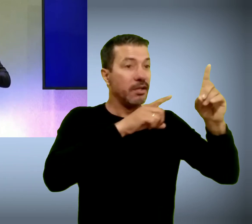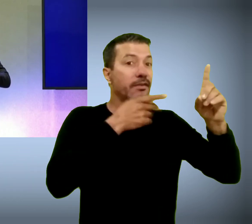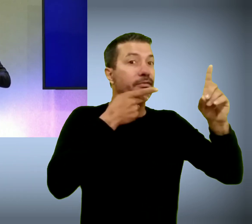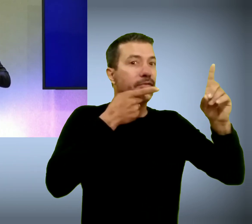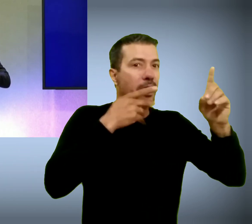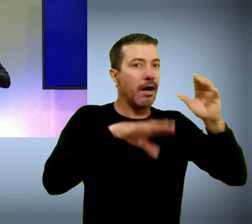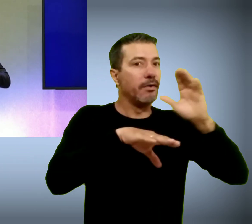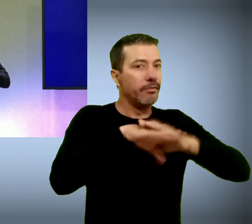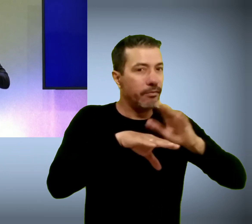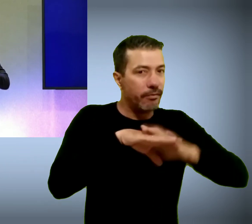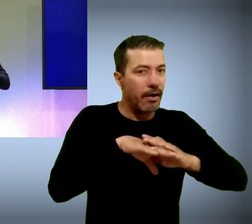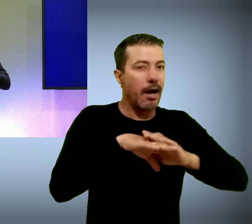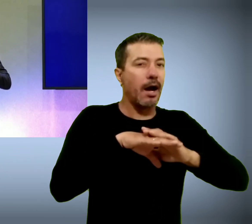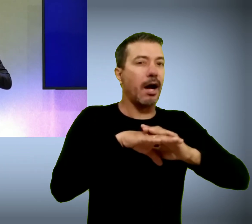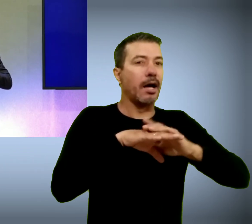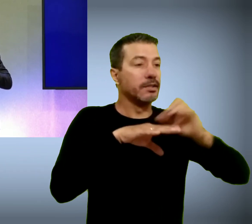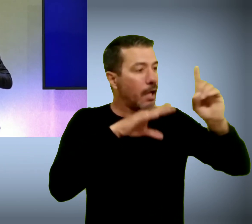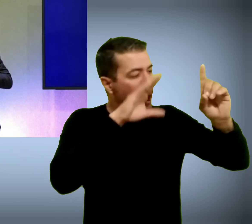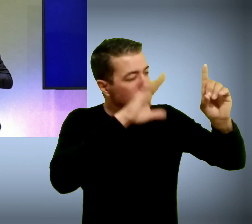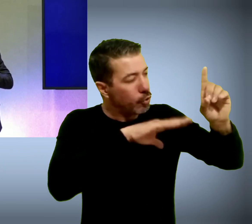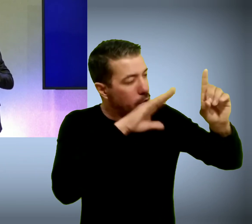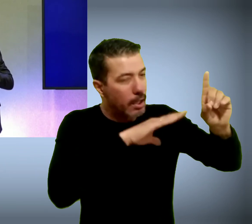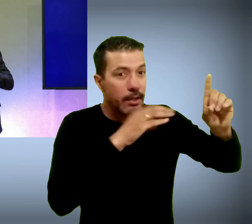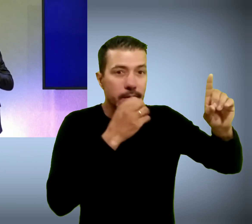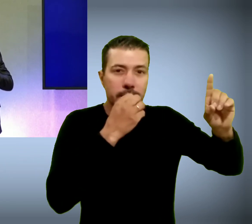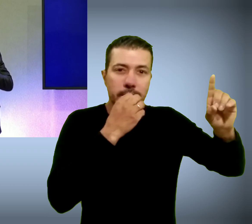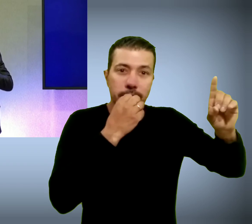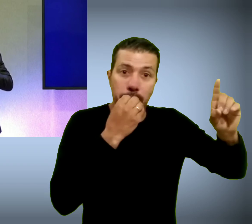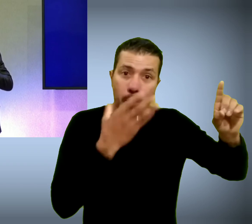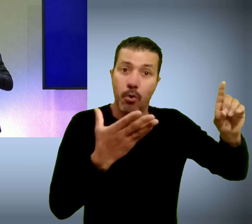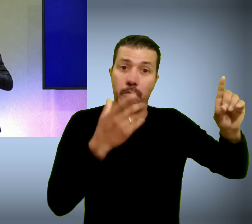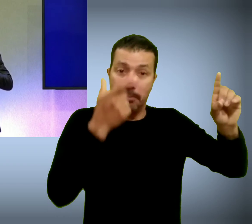Ele faz a gente adorá-lo faz bem para a gente.